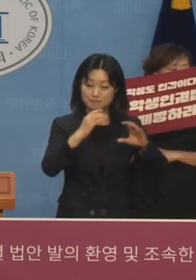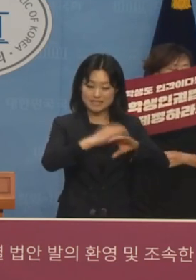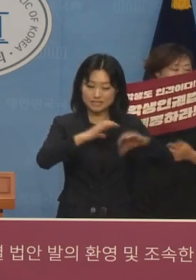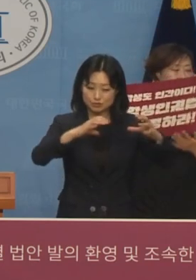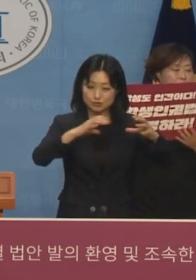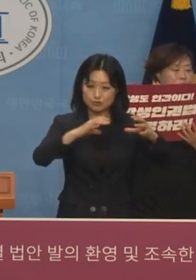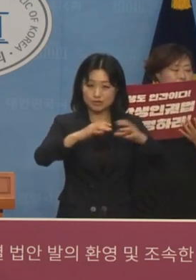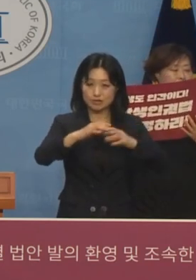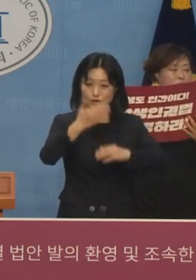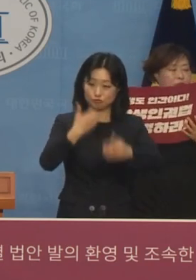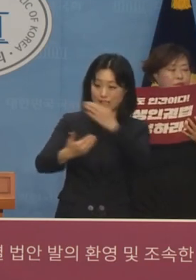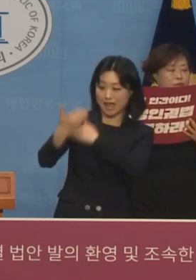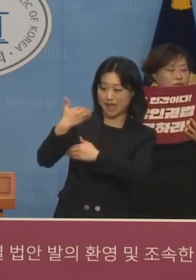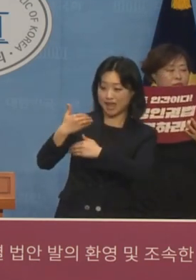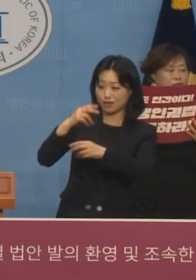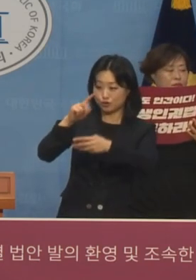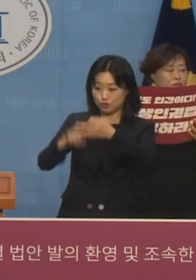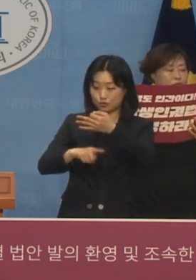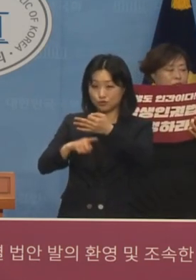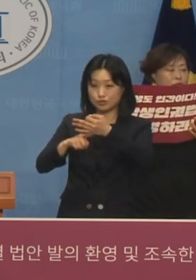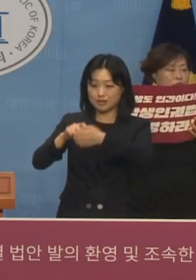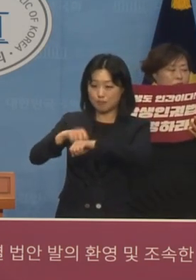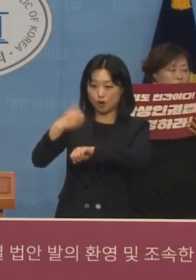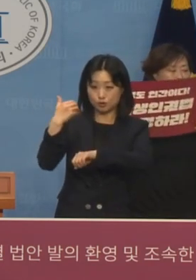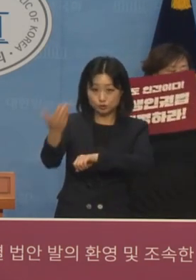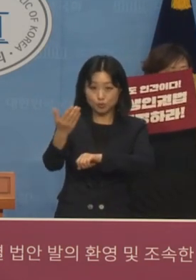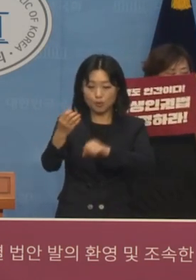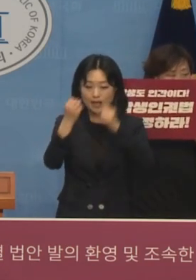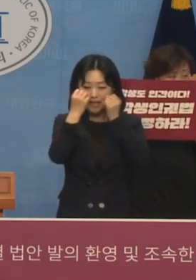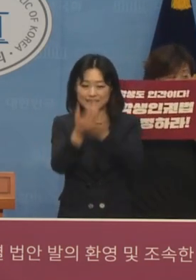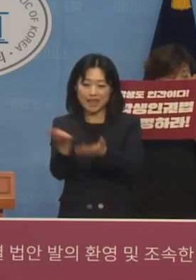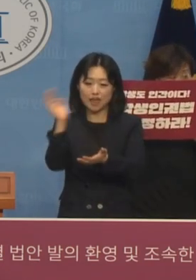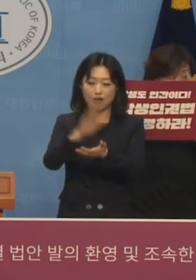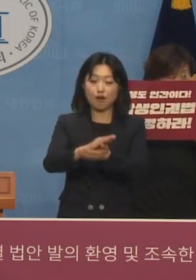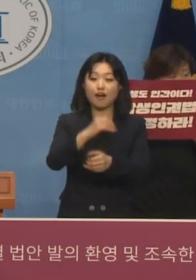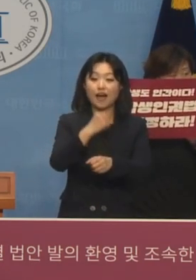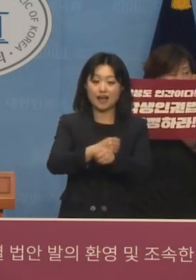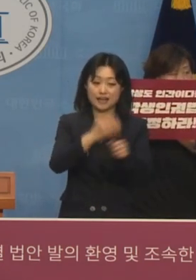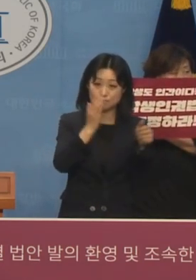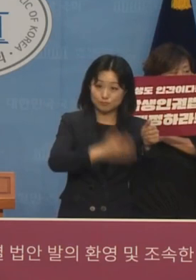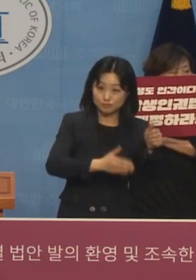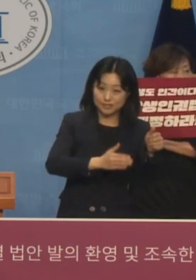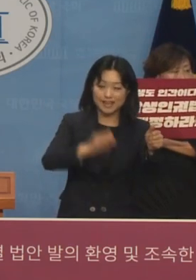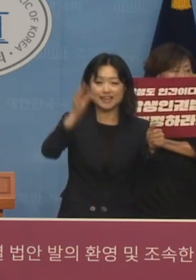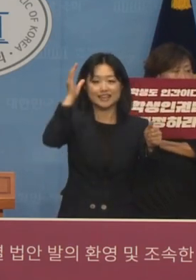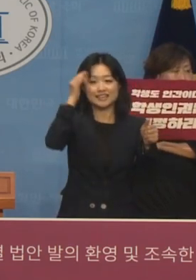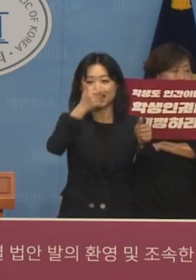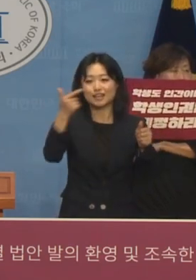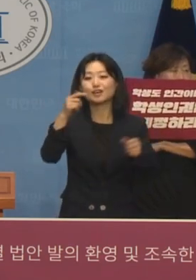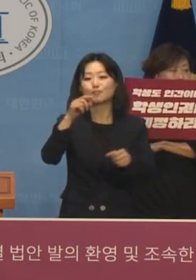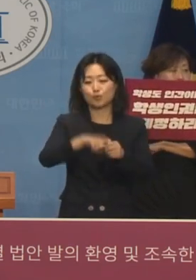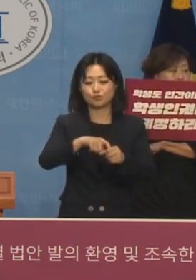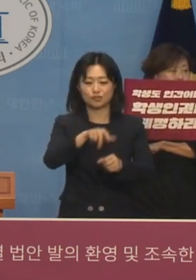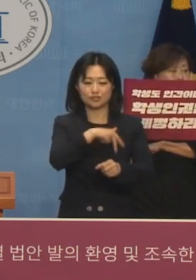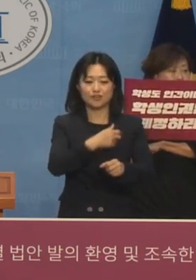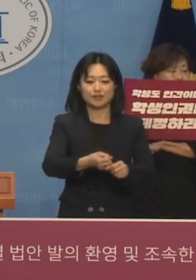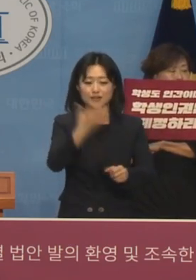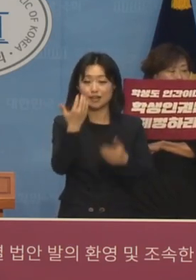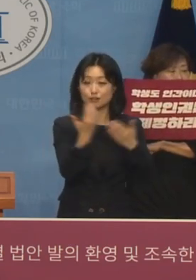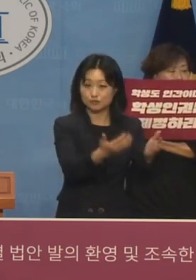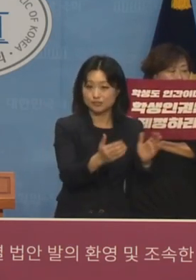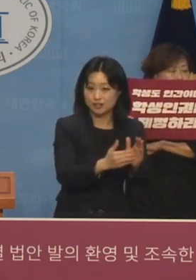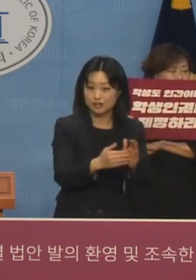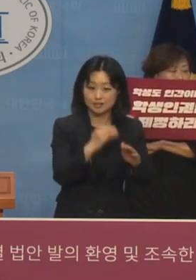윤석열 정권을 심판하며 개혁을 추진하라는 기대를 담은 것이라고 해석할 수 있다. 더불어민주당을 비롯한